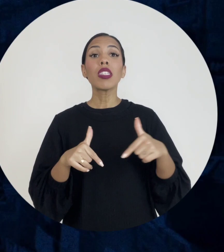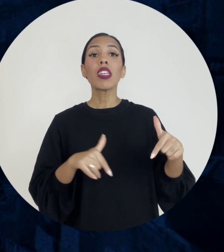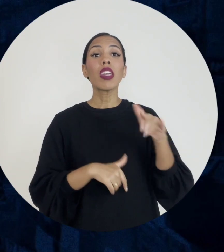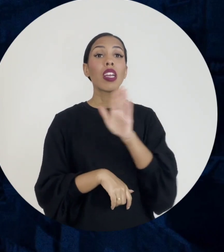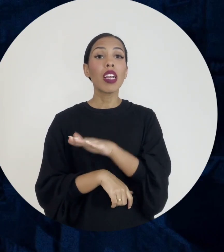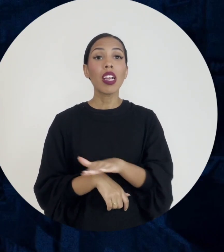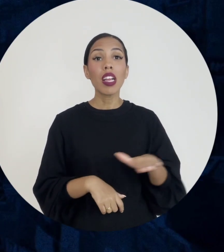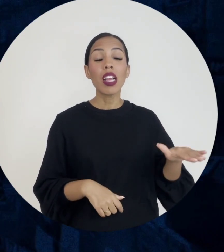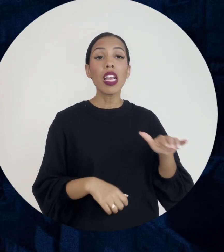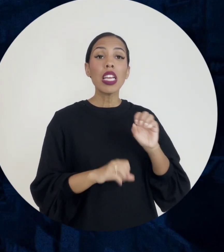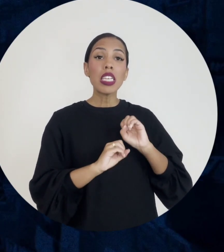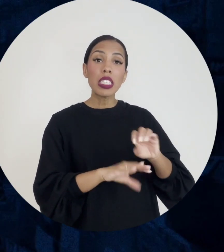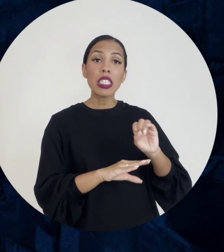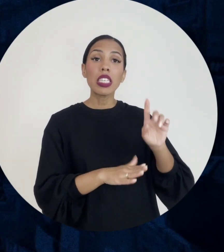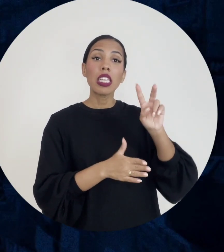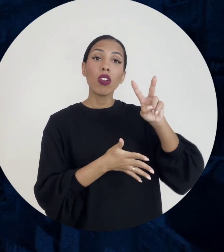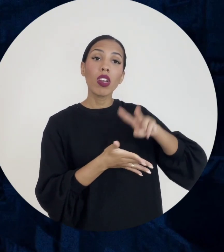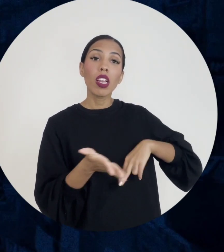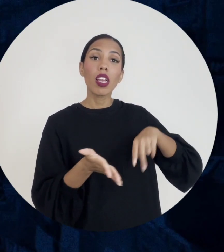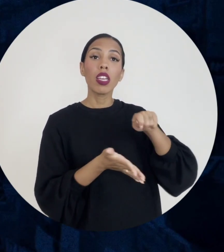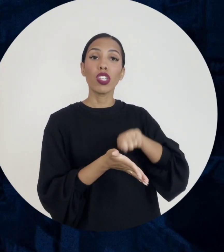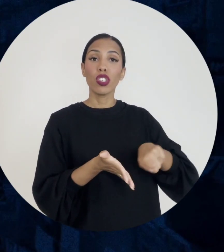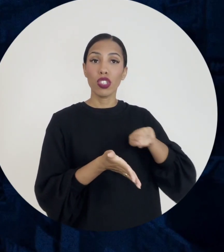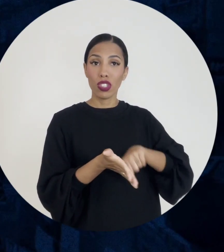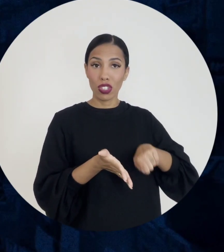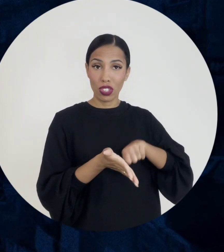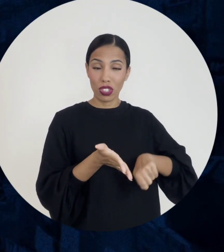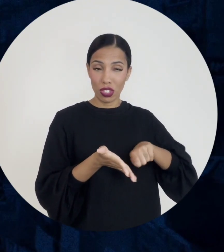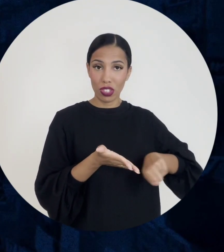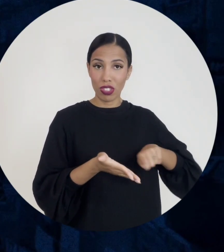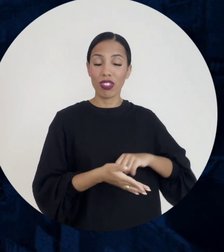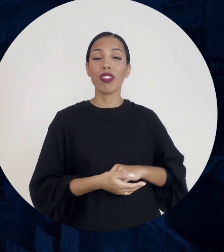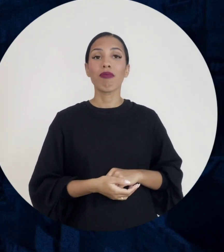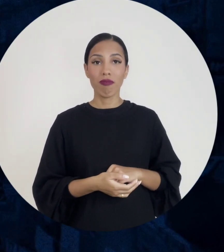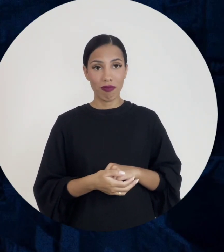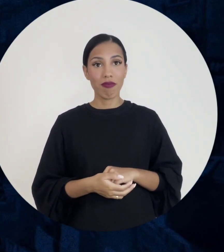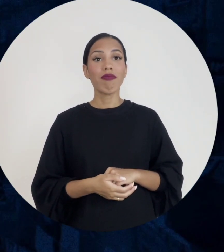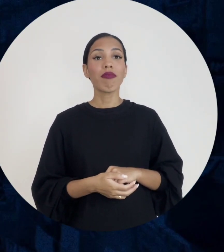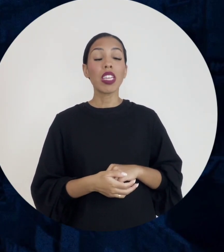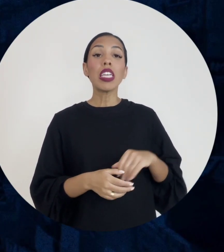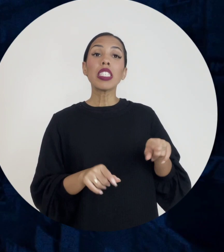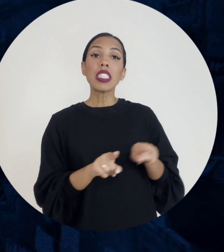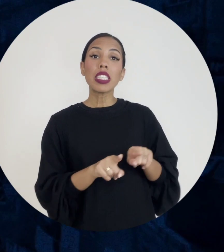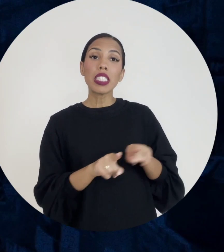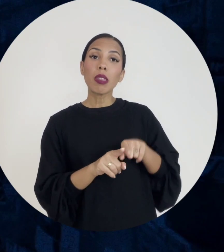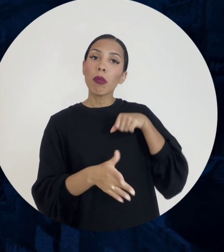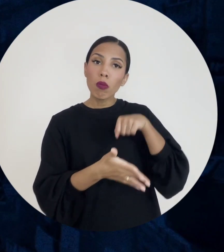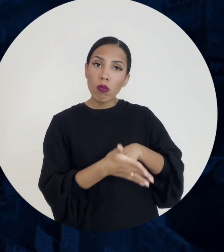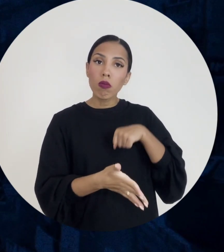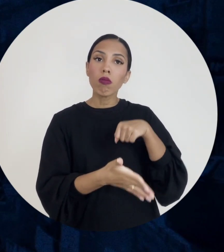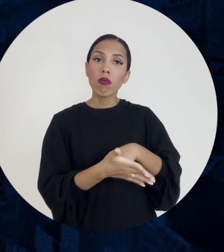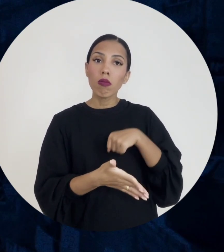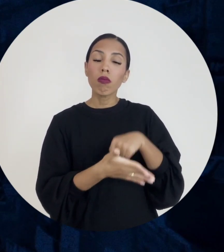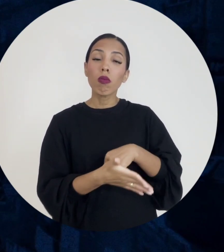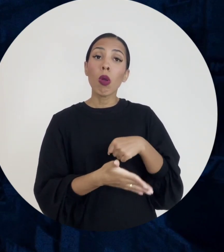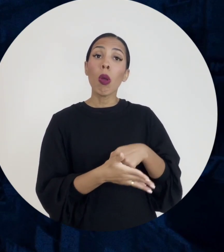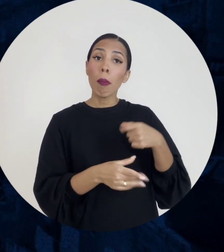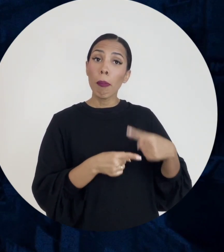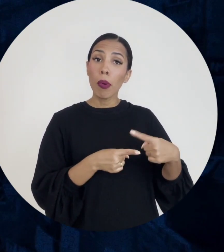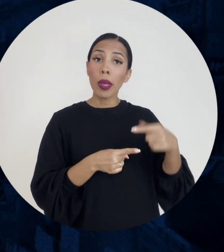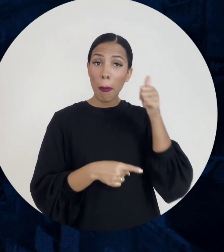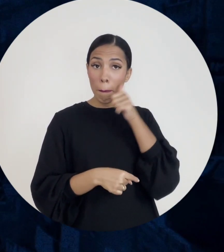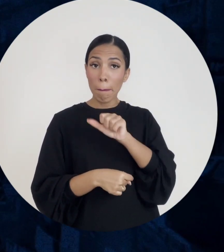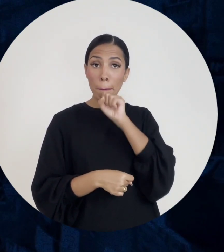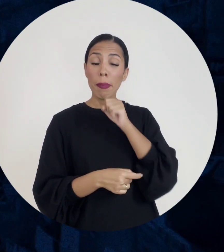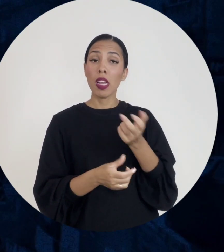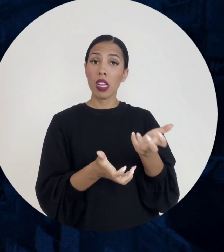E existe ali também uma luta ali, né? Porque existe uma mãe que quer, e acho que é uma visão muito a gente era criado, vocês